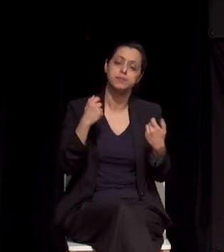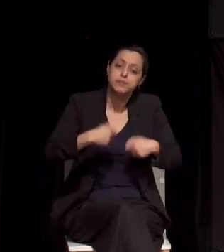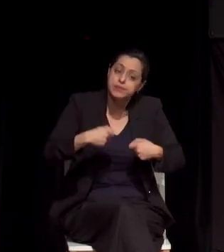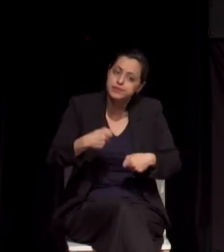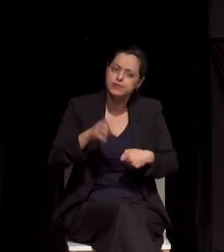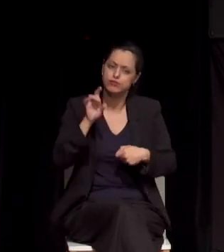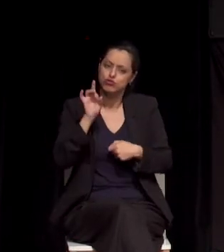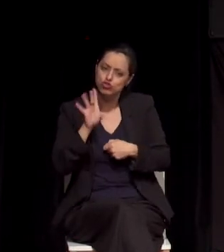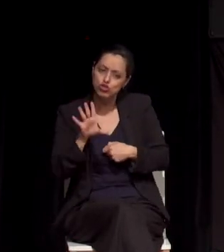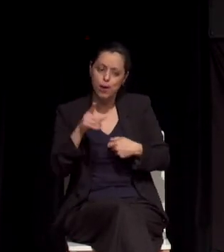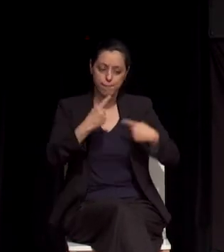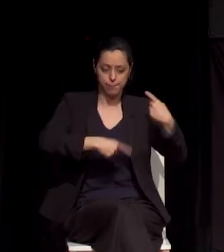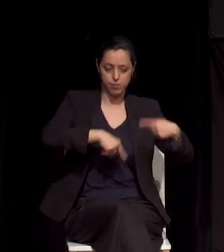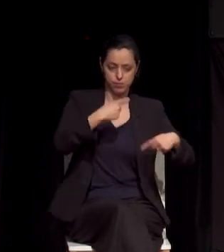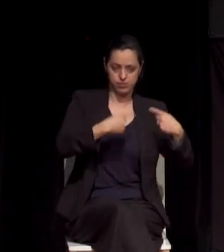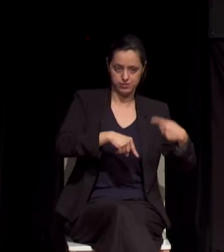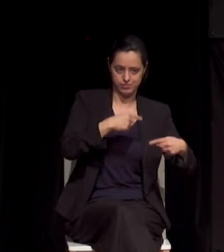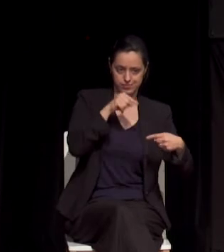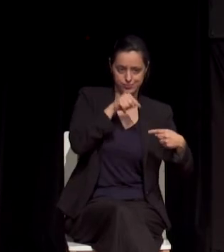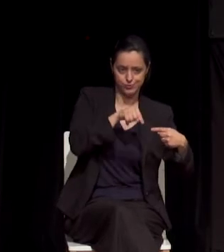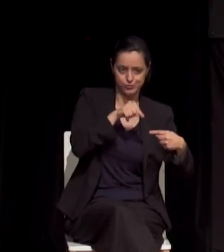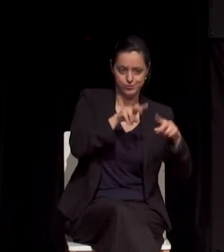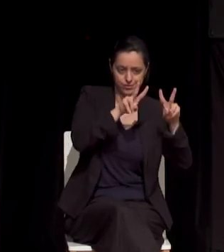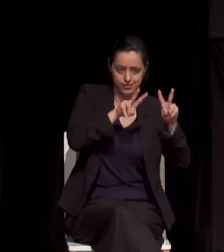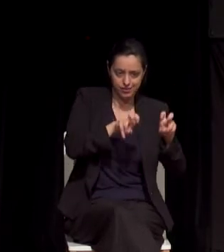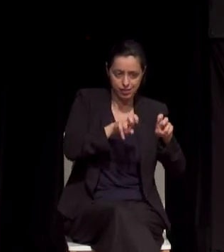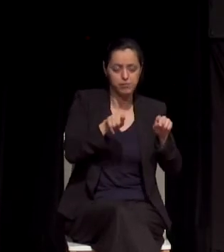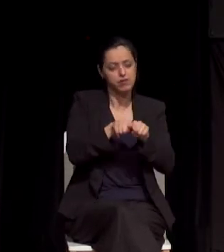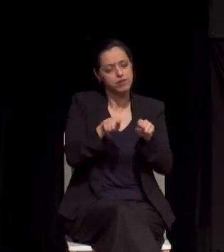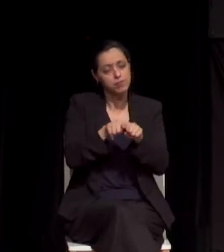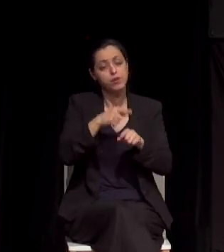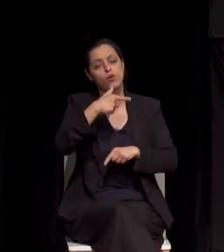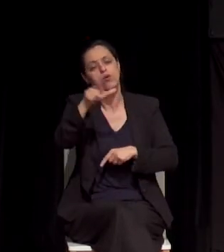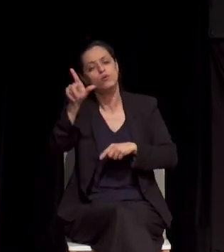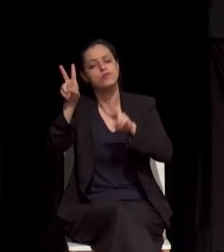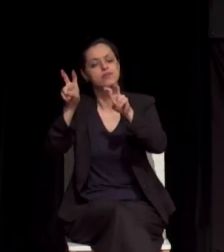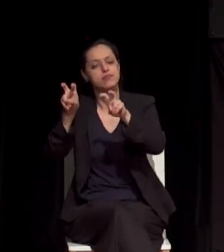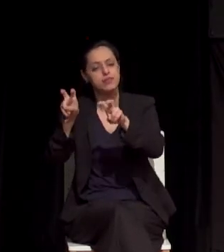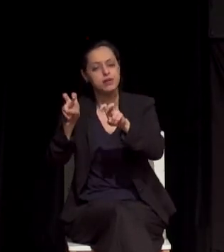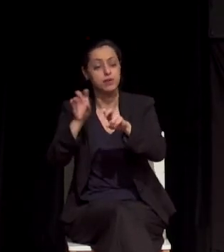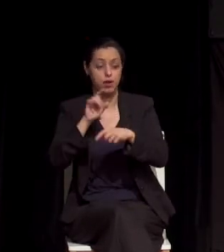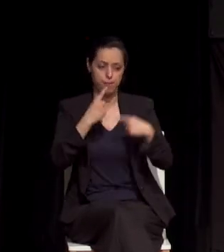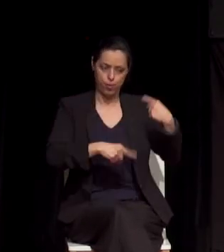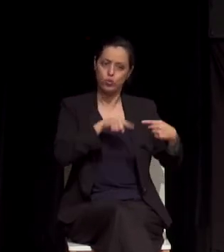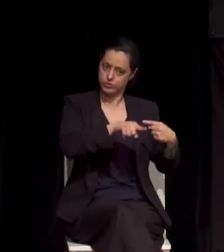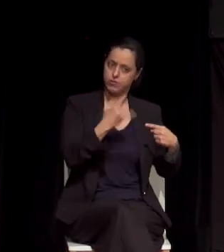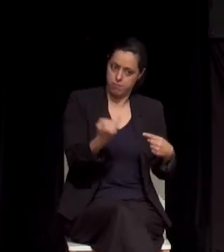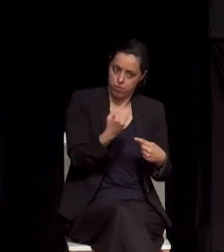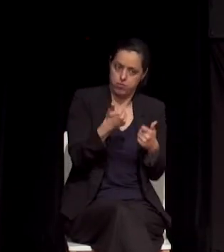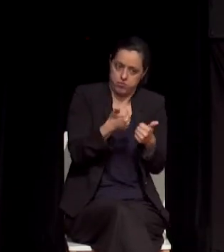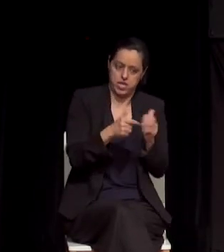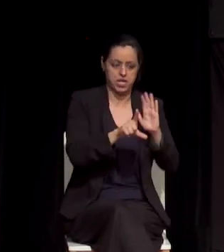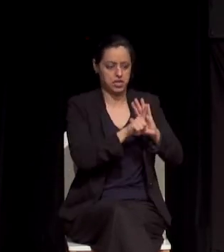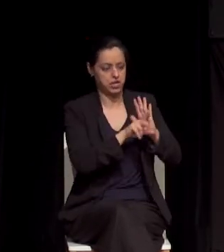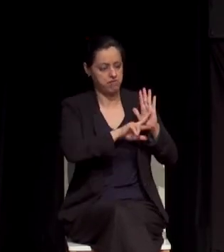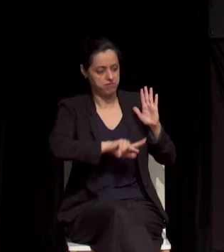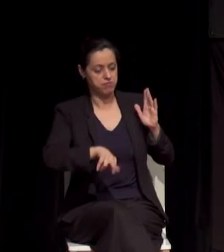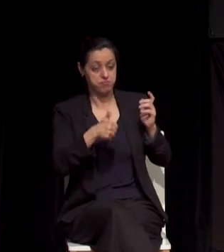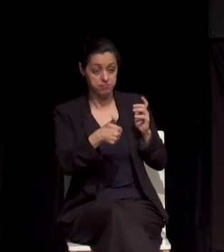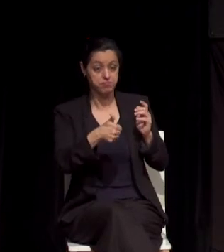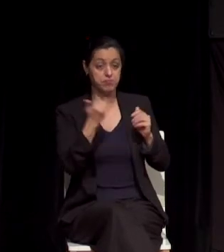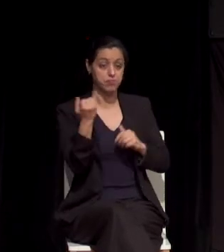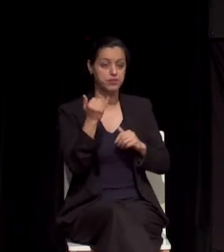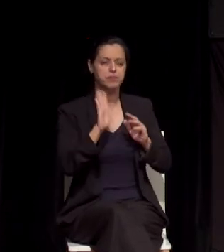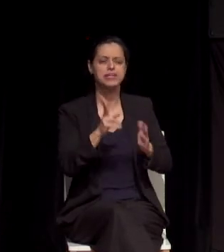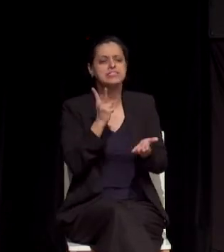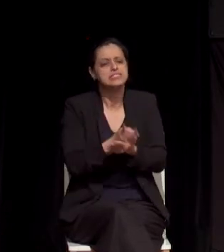da discussão política e começar a trabalhar também temas específicos, não porque a discussão política não seja importante, mas é porque a gente está